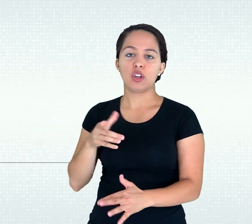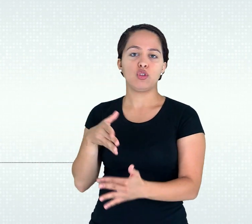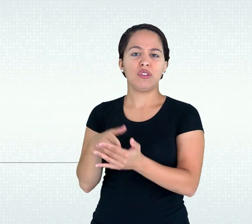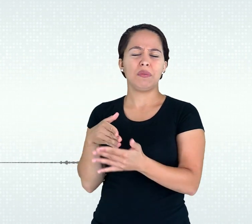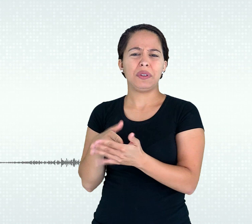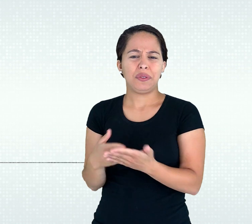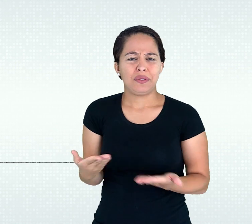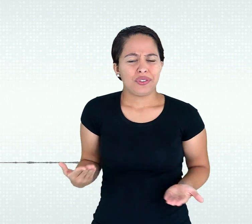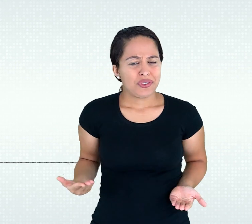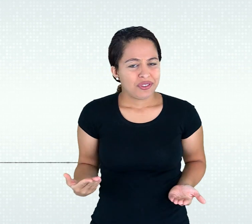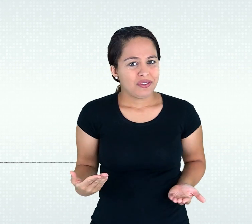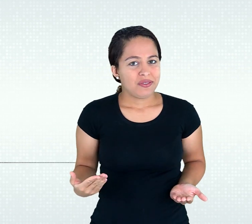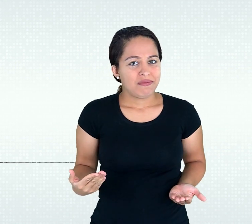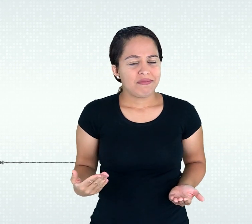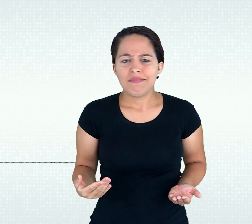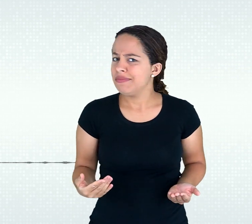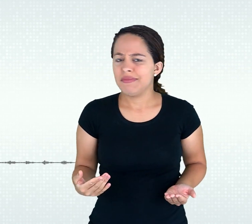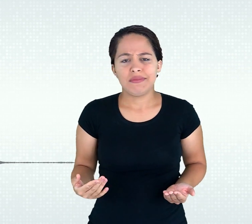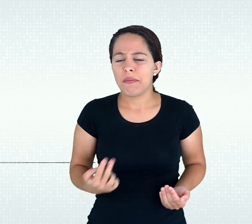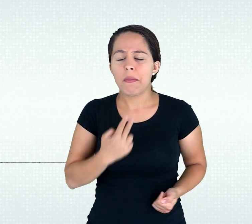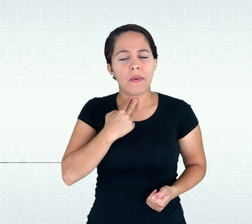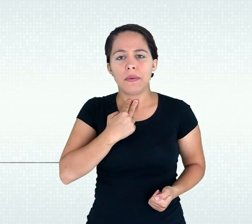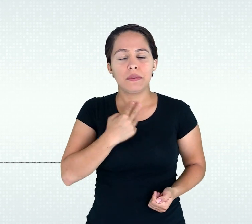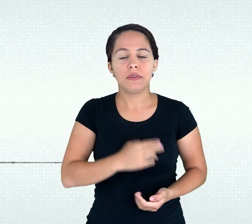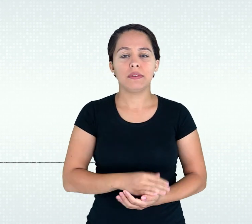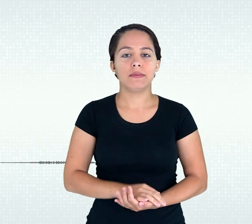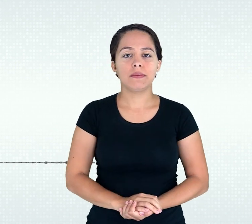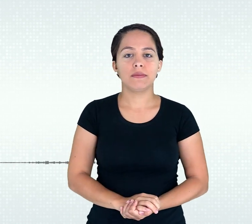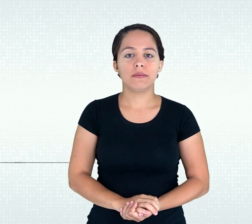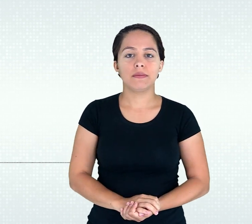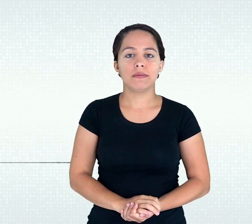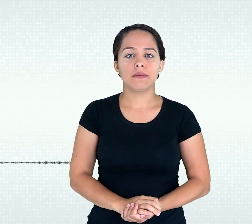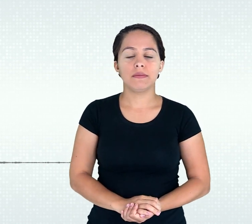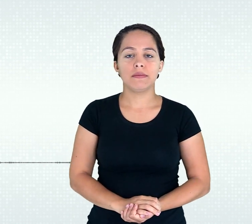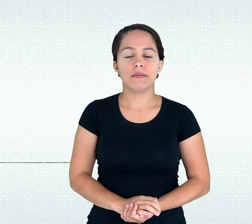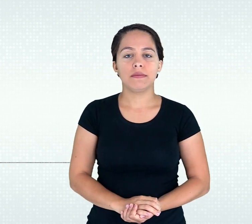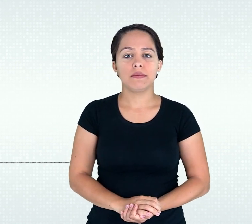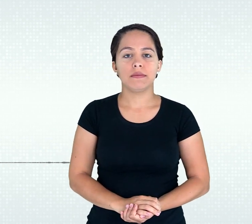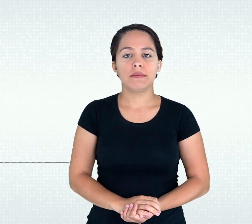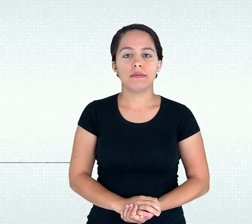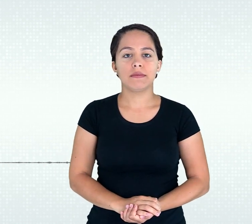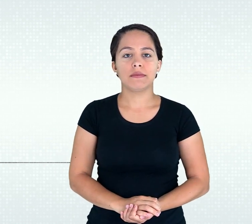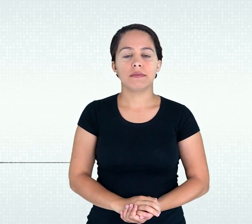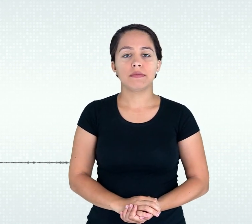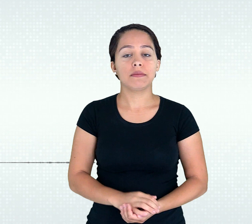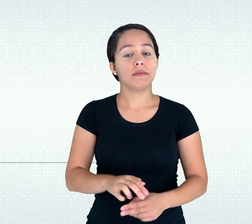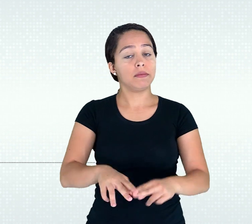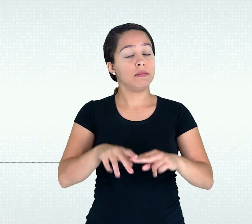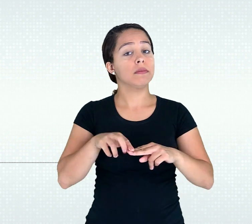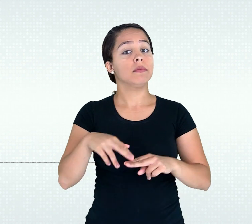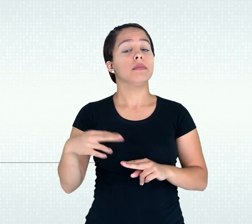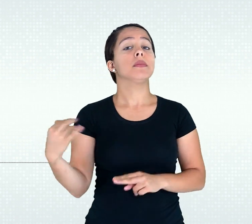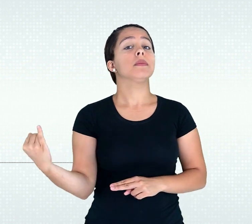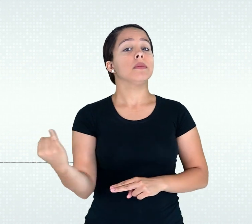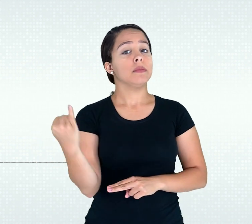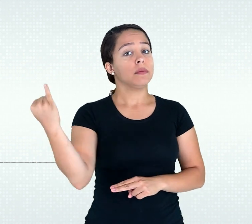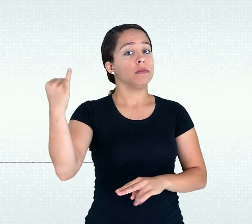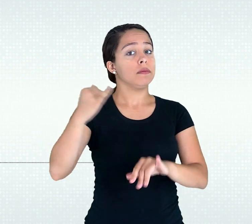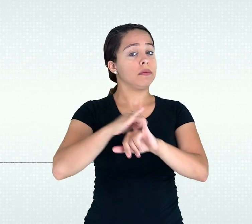limitar de ofício a superação do discente em relação a sua aprendizagem